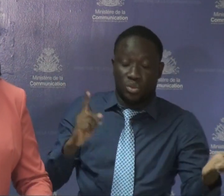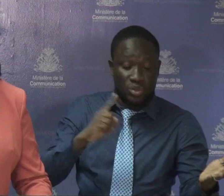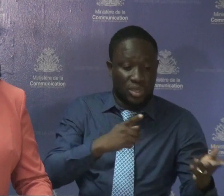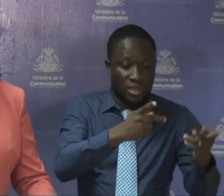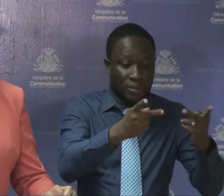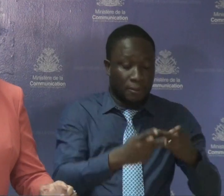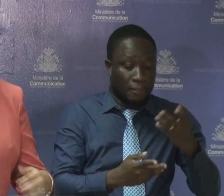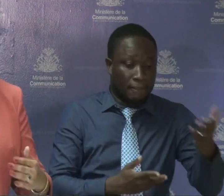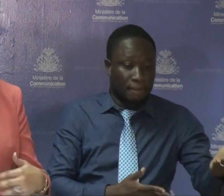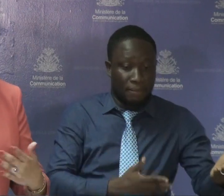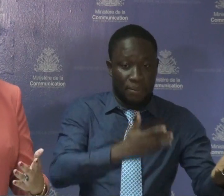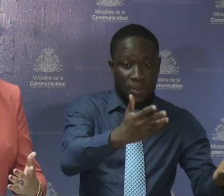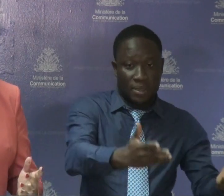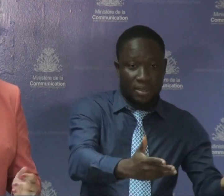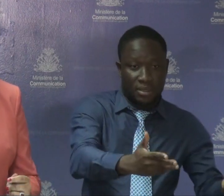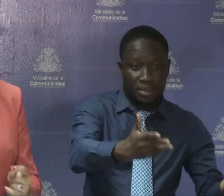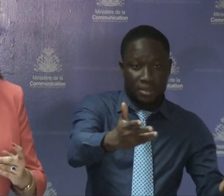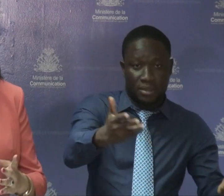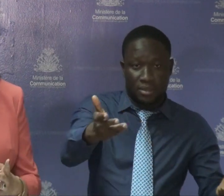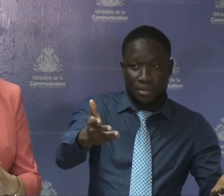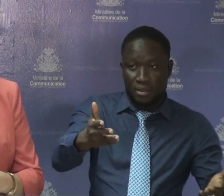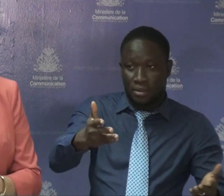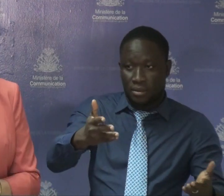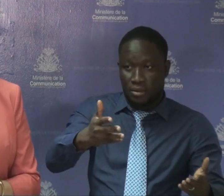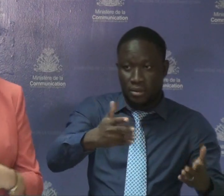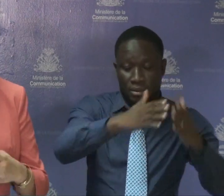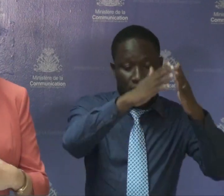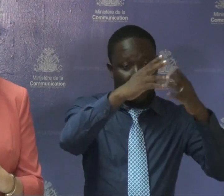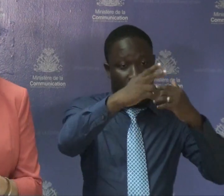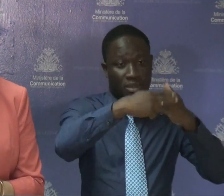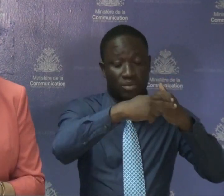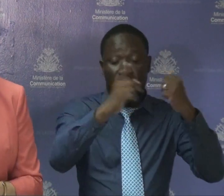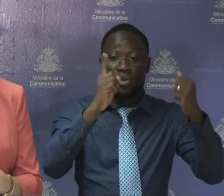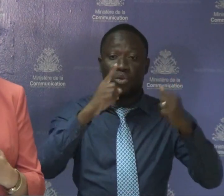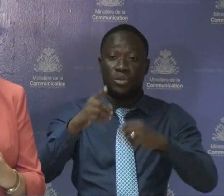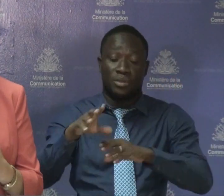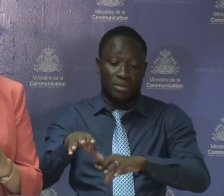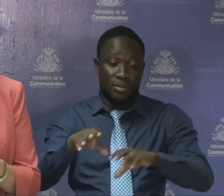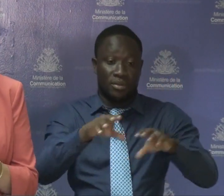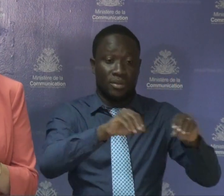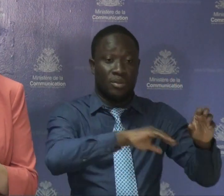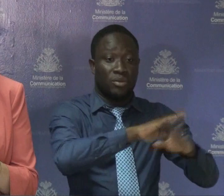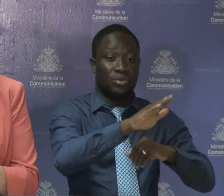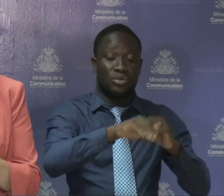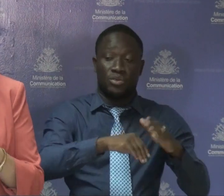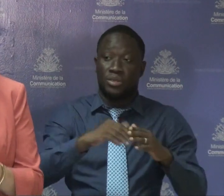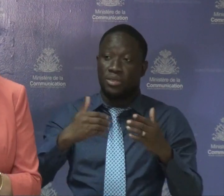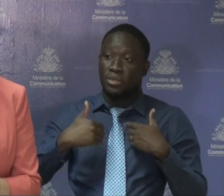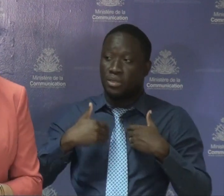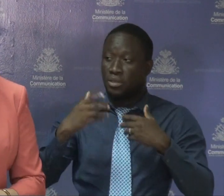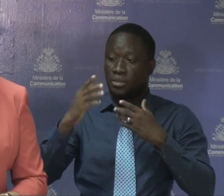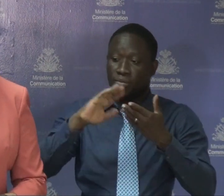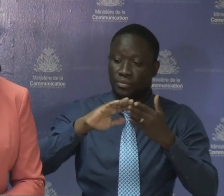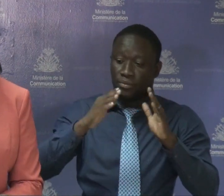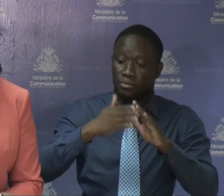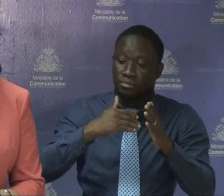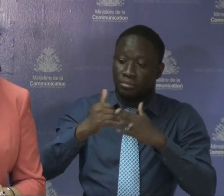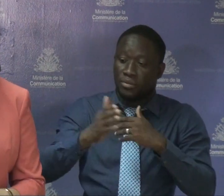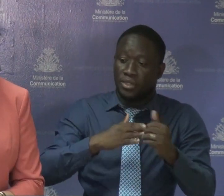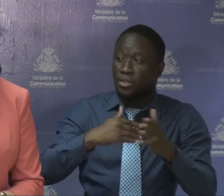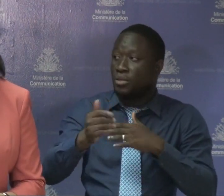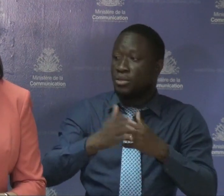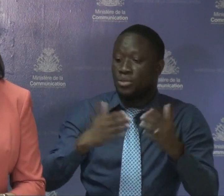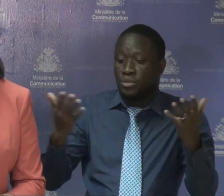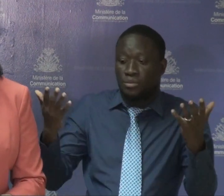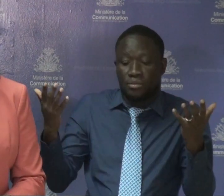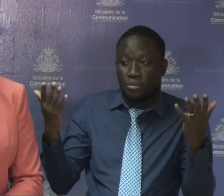va placer aussi les dépotoirs, et où est-ce qu'on va placer aussi tout ce qu'il y a au niveau de la ville, que ce soit au niveau